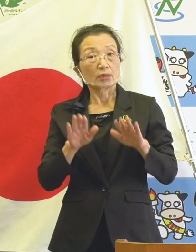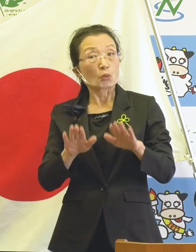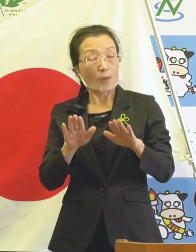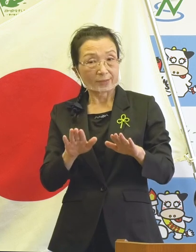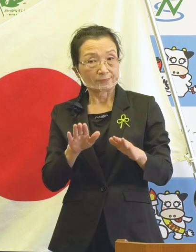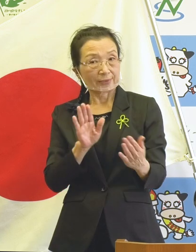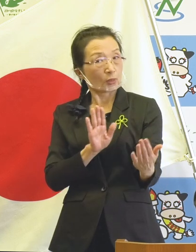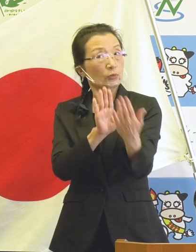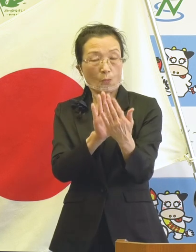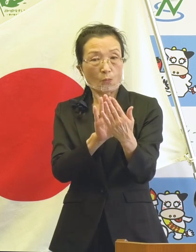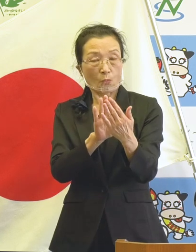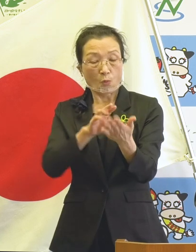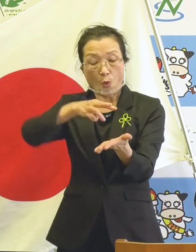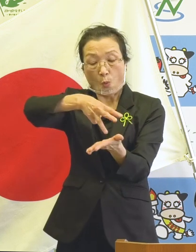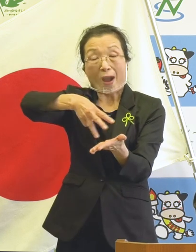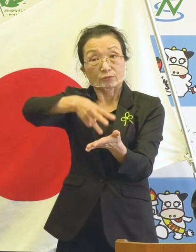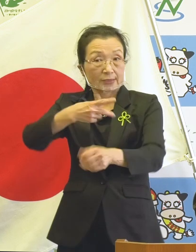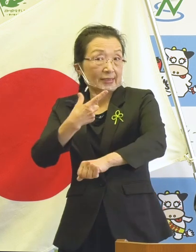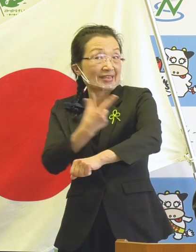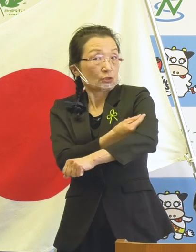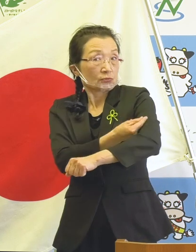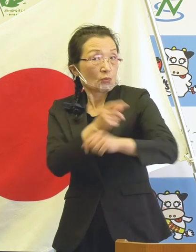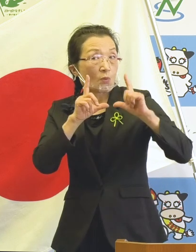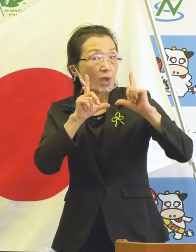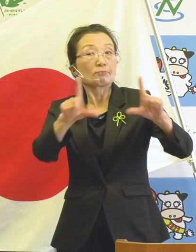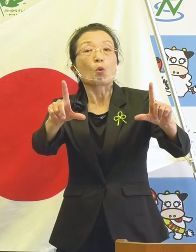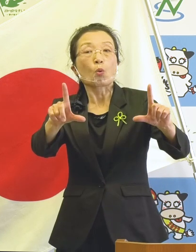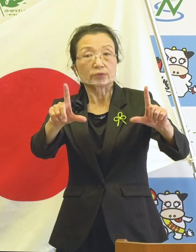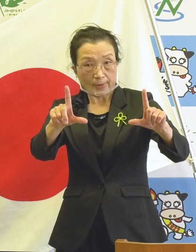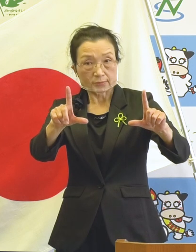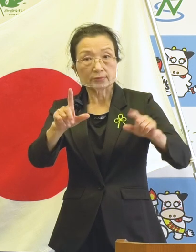よワクチン接種の発表を行います。